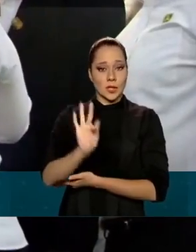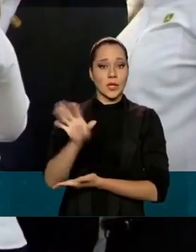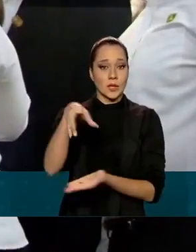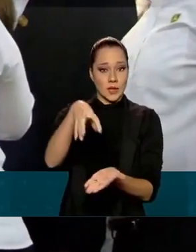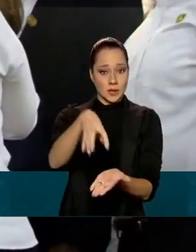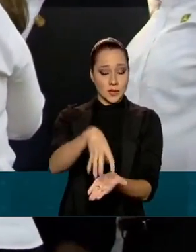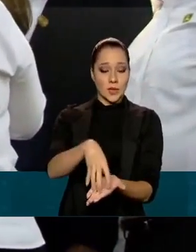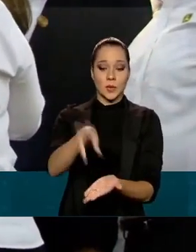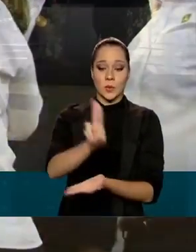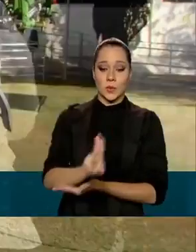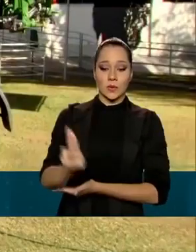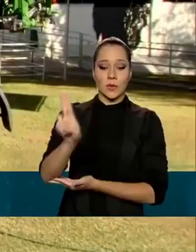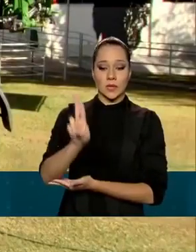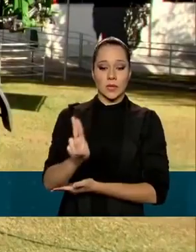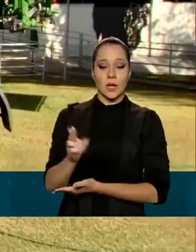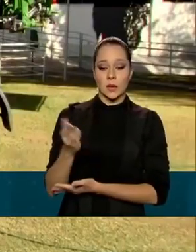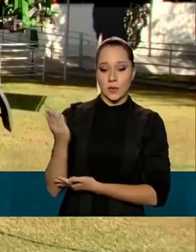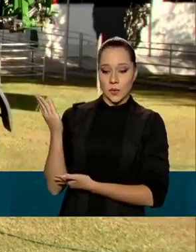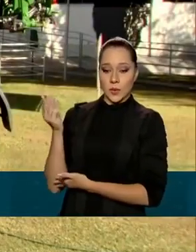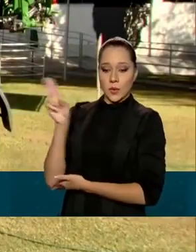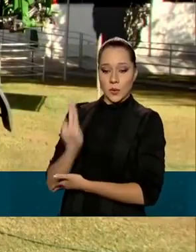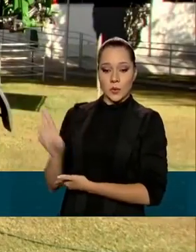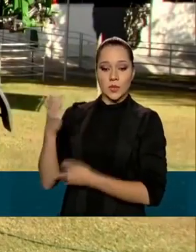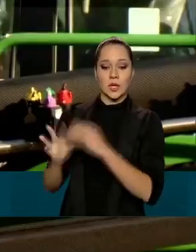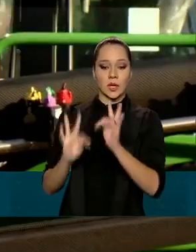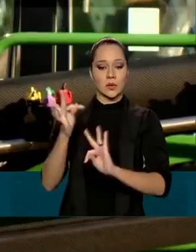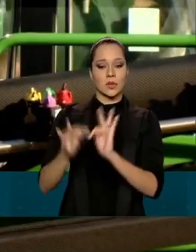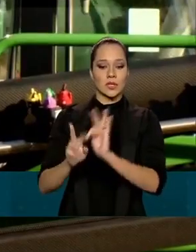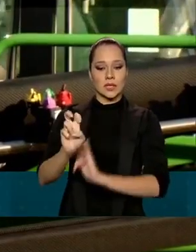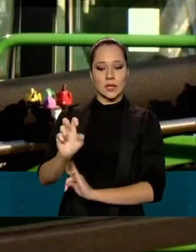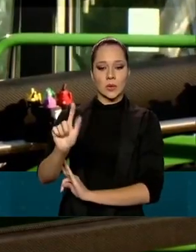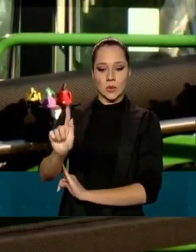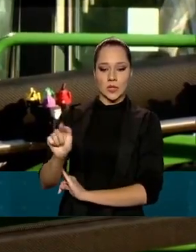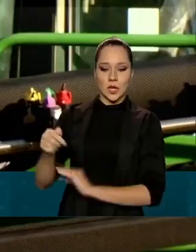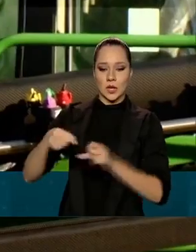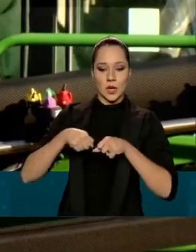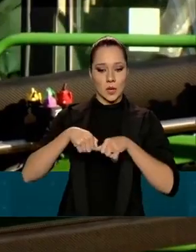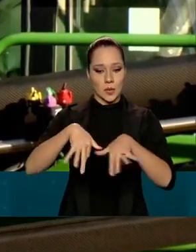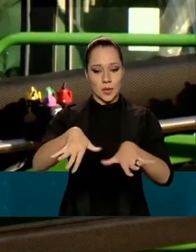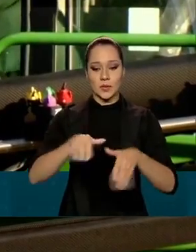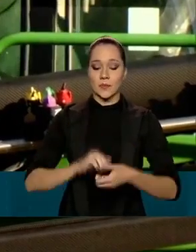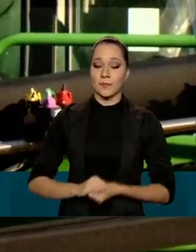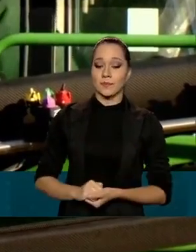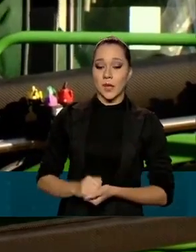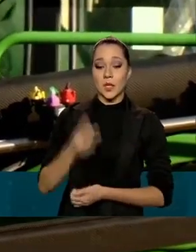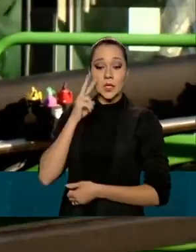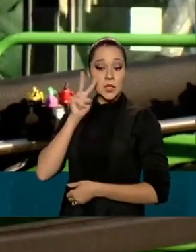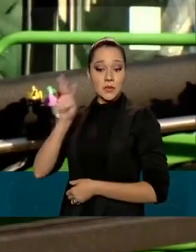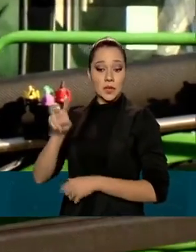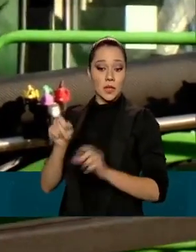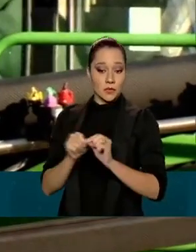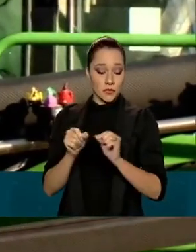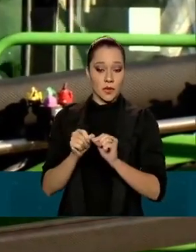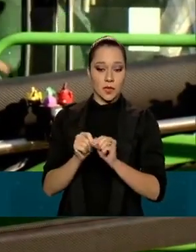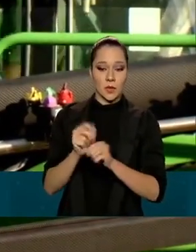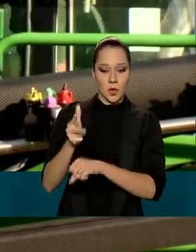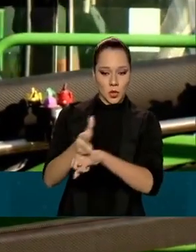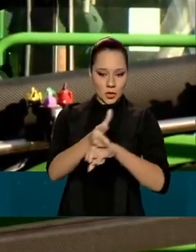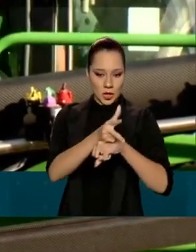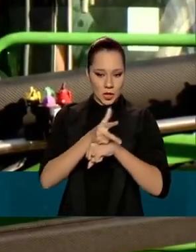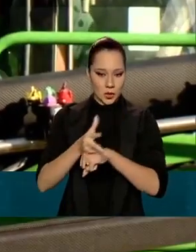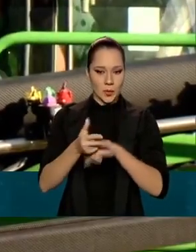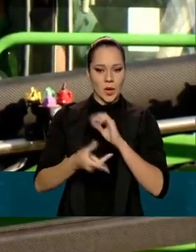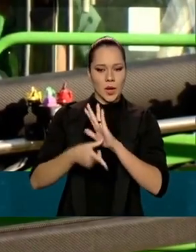centro universitário, né, o uso da tecnologia 5G em equipamentos. Nós temos imagens aí que foram feitas pela nossa